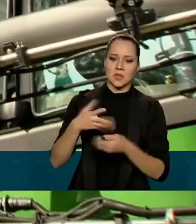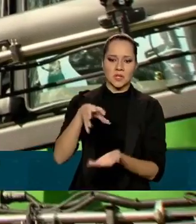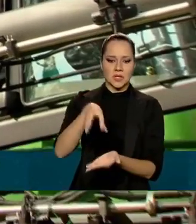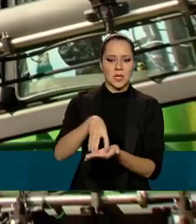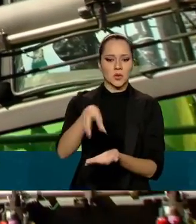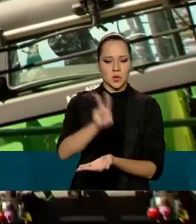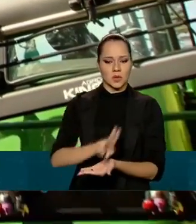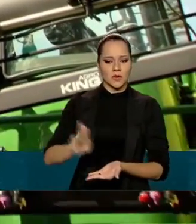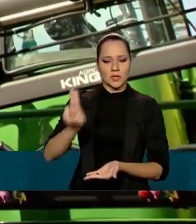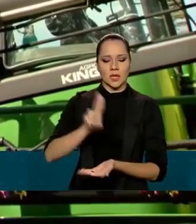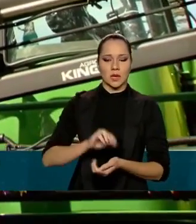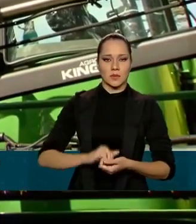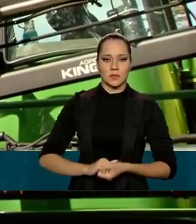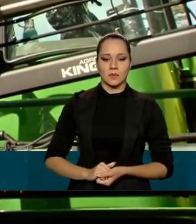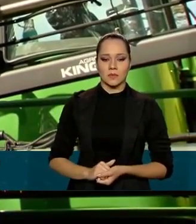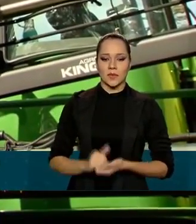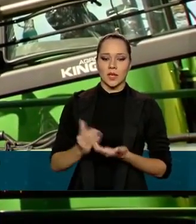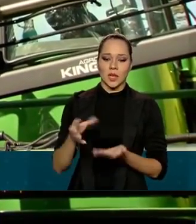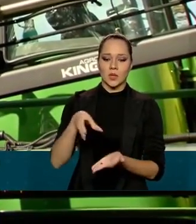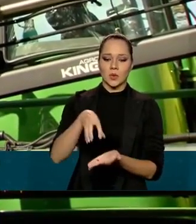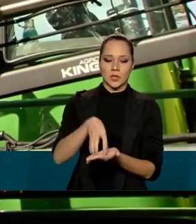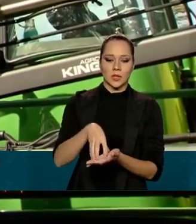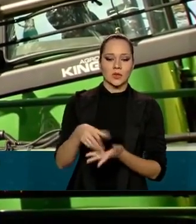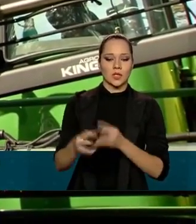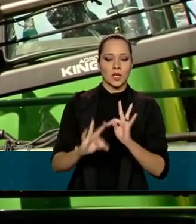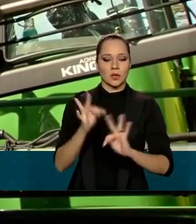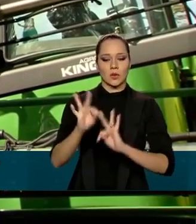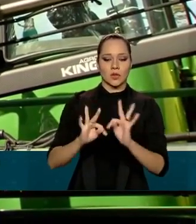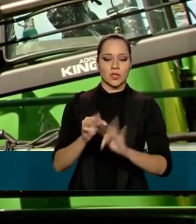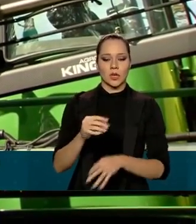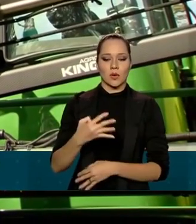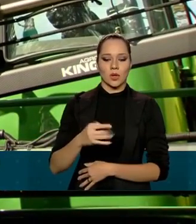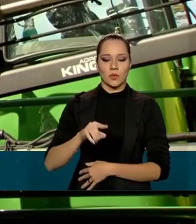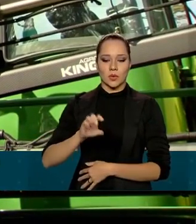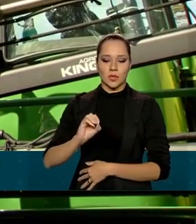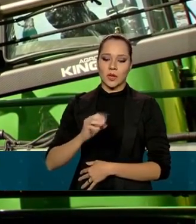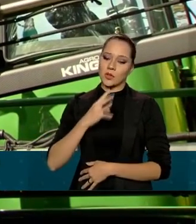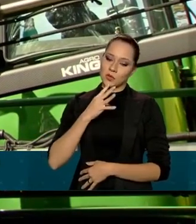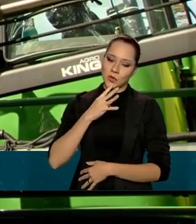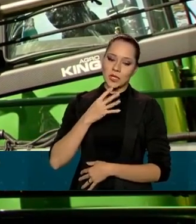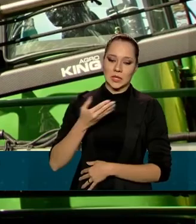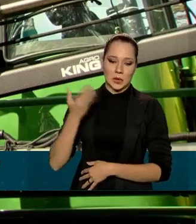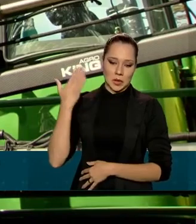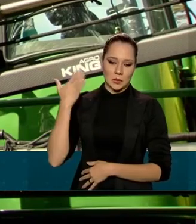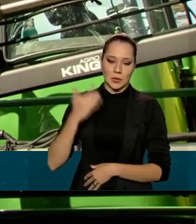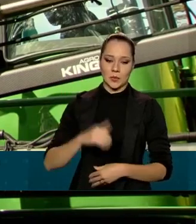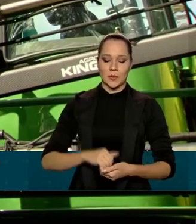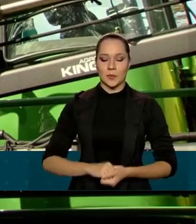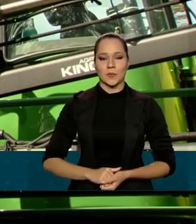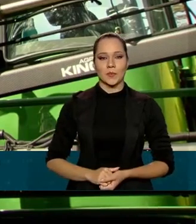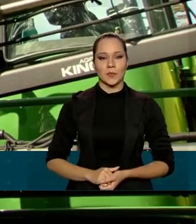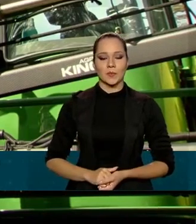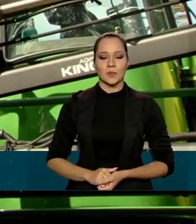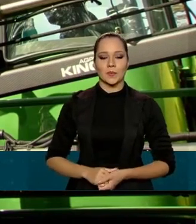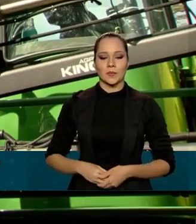centro universitário e do Centro de Tecnologia 4.0 que a gente conheceu agora há pouco.